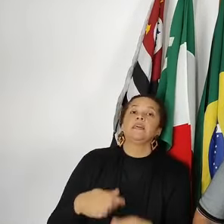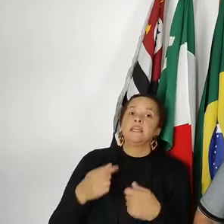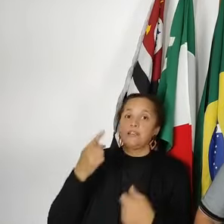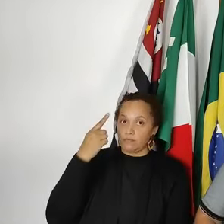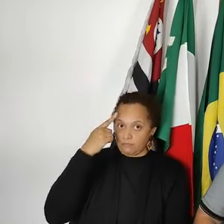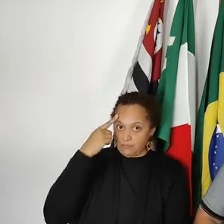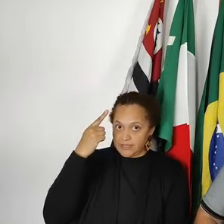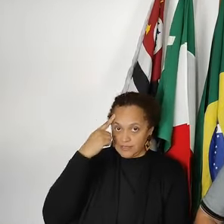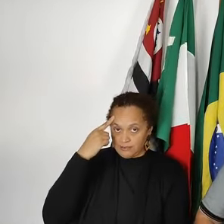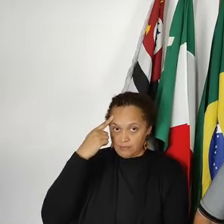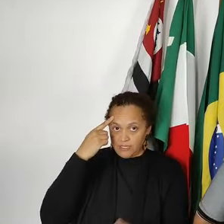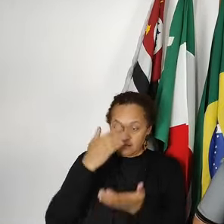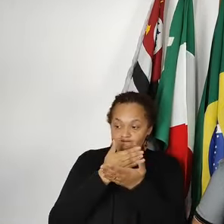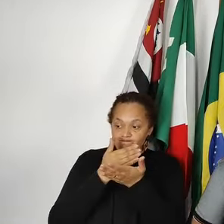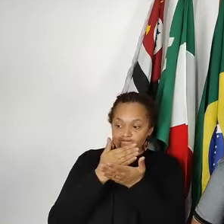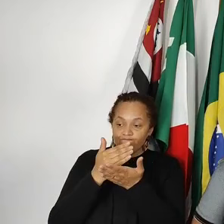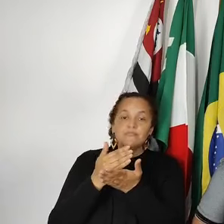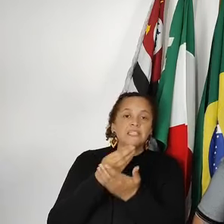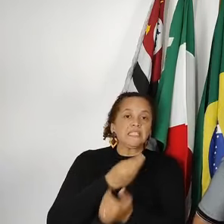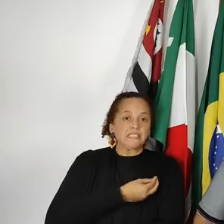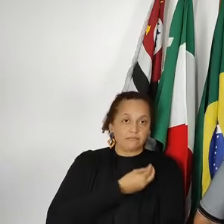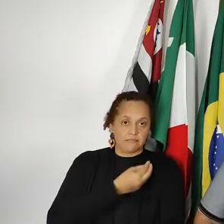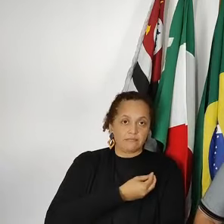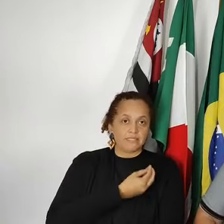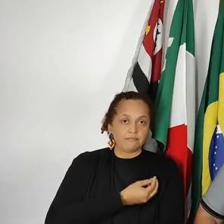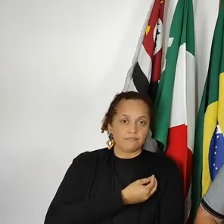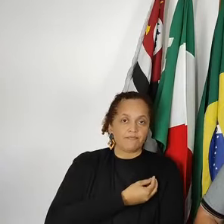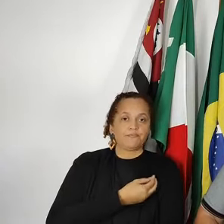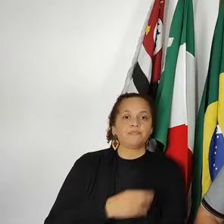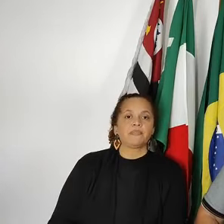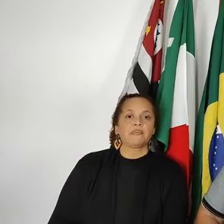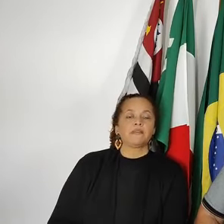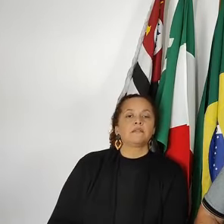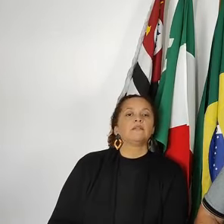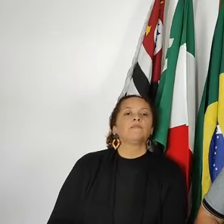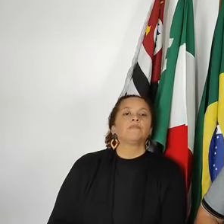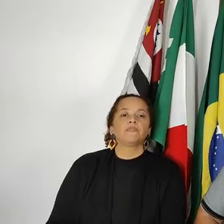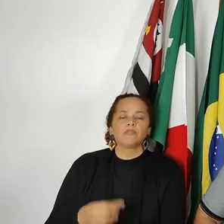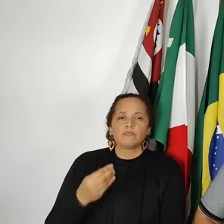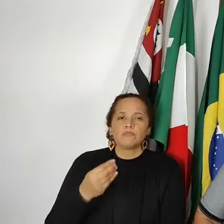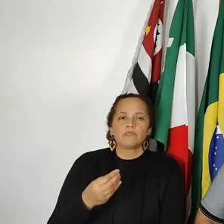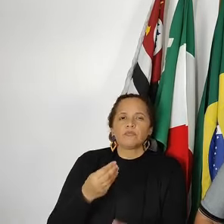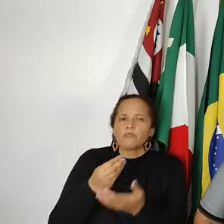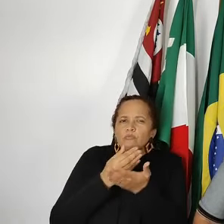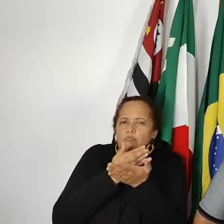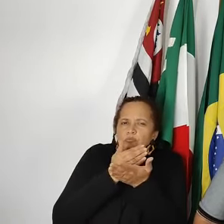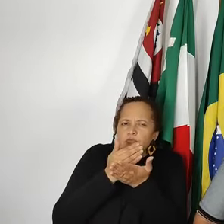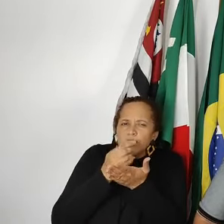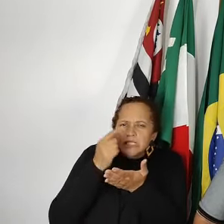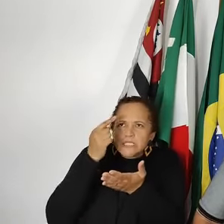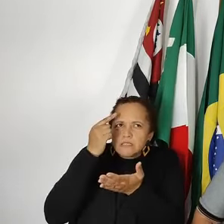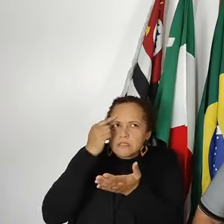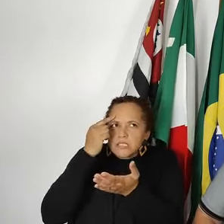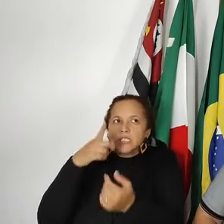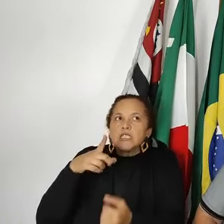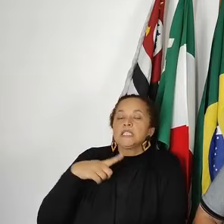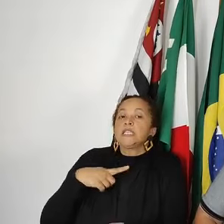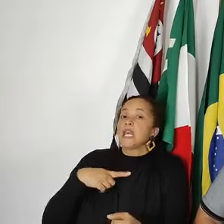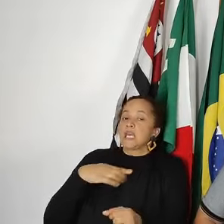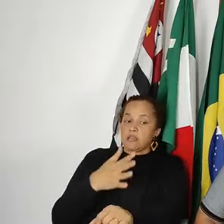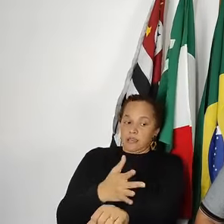pensamentos é a matéria-prima da vida. É através dos pensamentos que se geram assim,